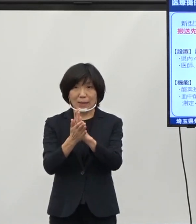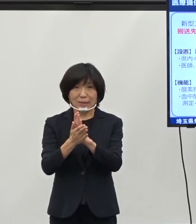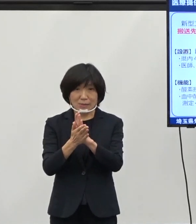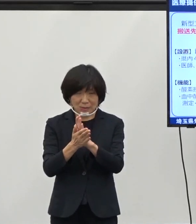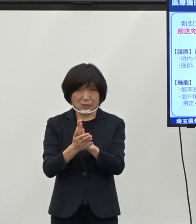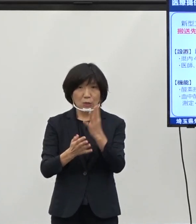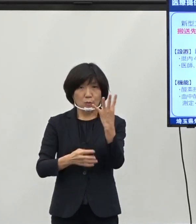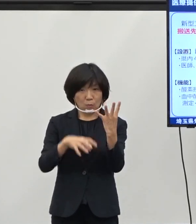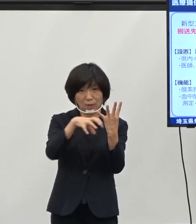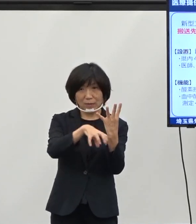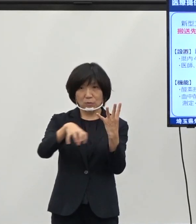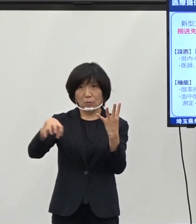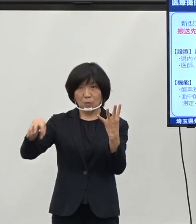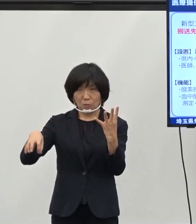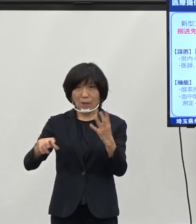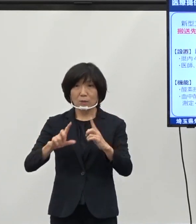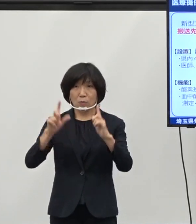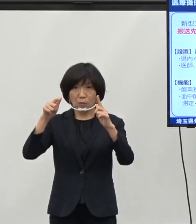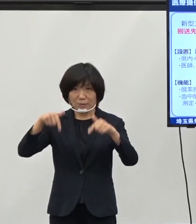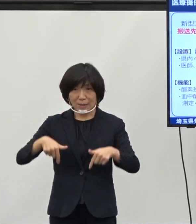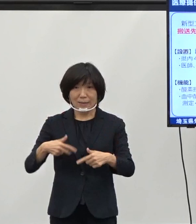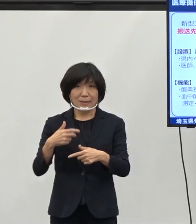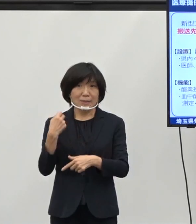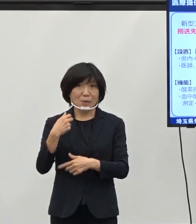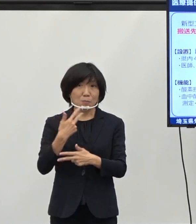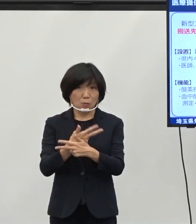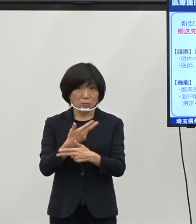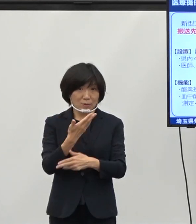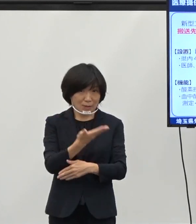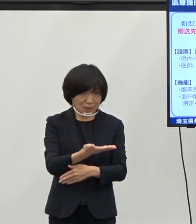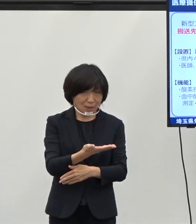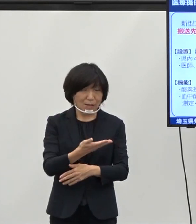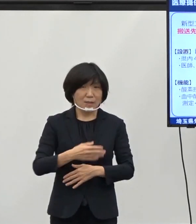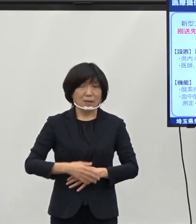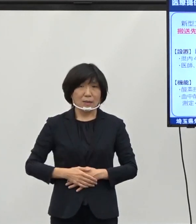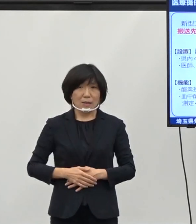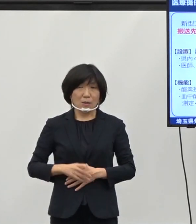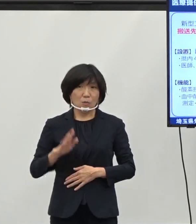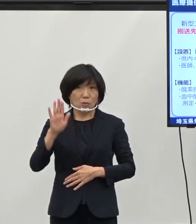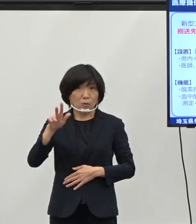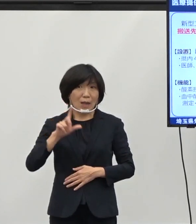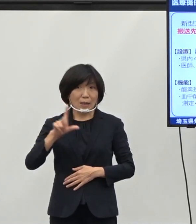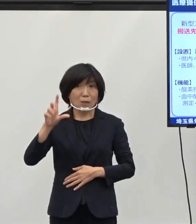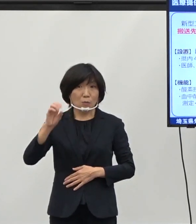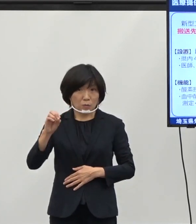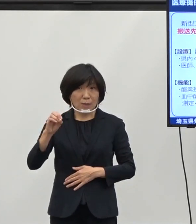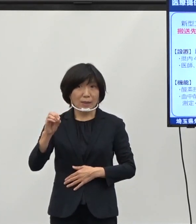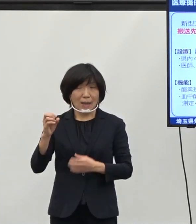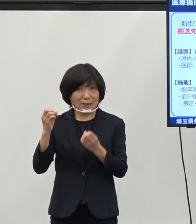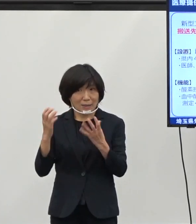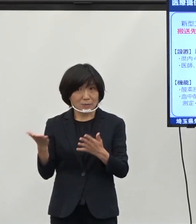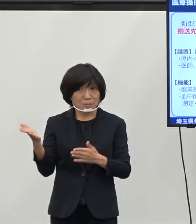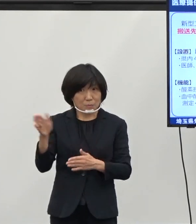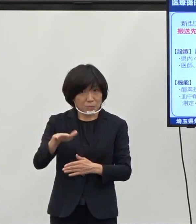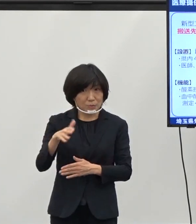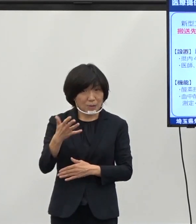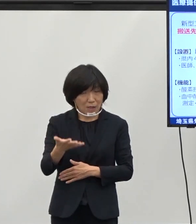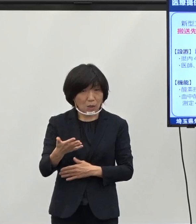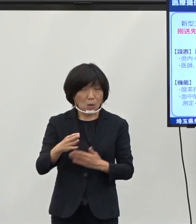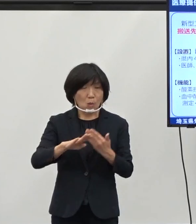南北みたいなイメージなんでしょうか。あと9月1日から上尾の方で開設されるということなんですが、その他